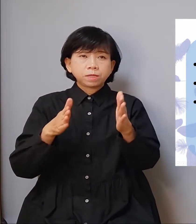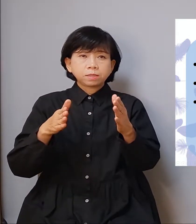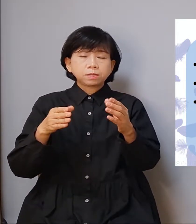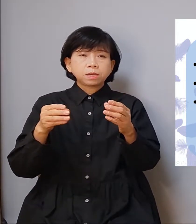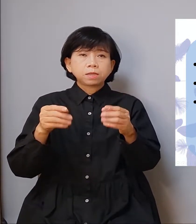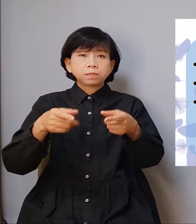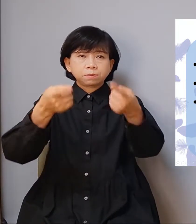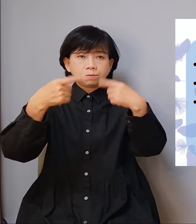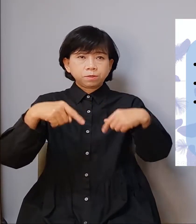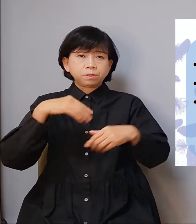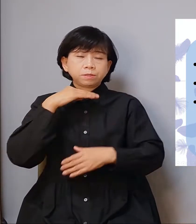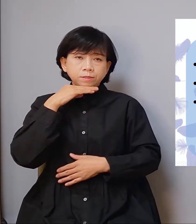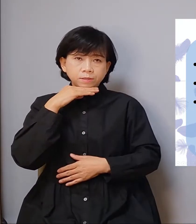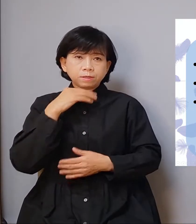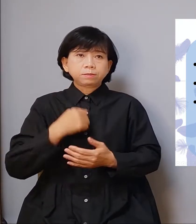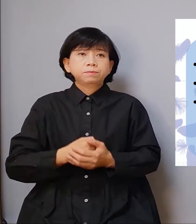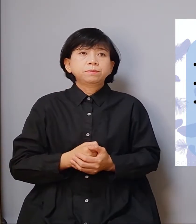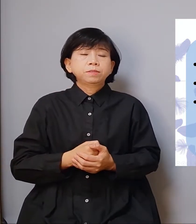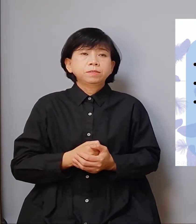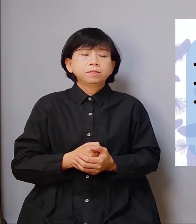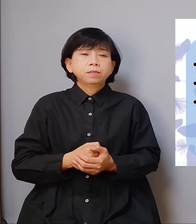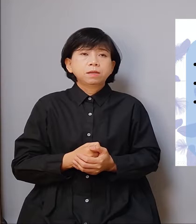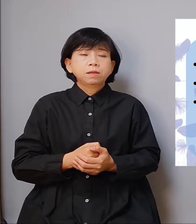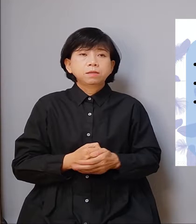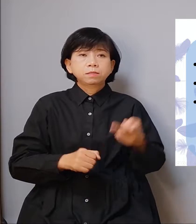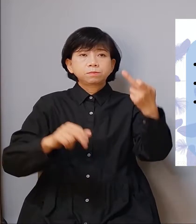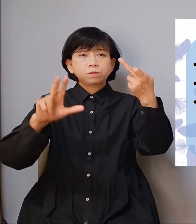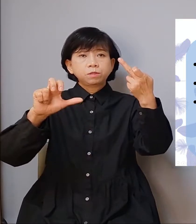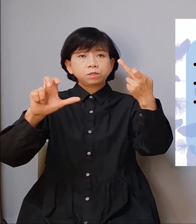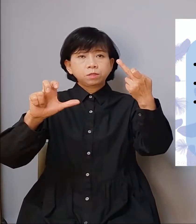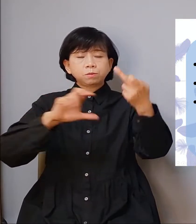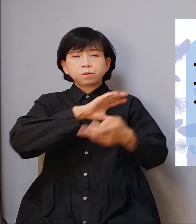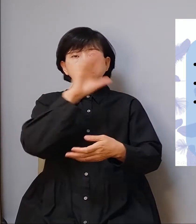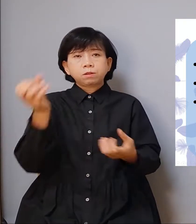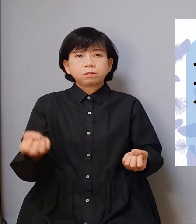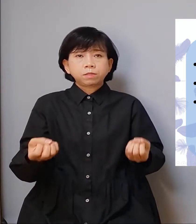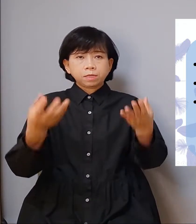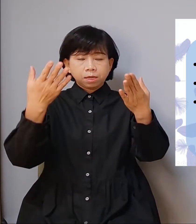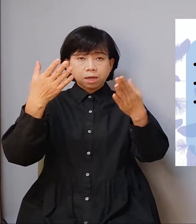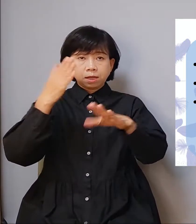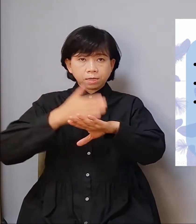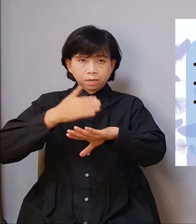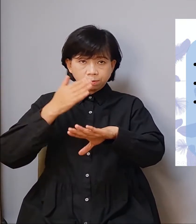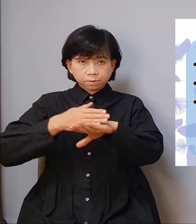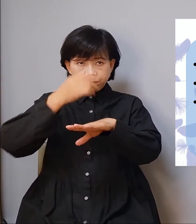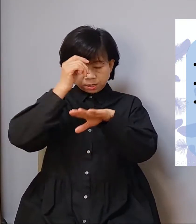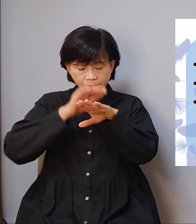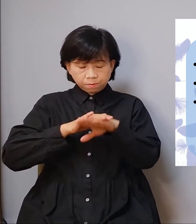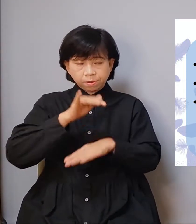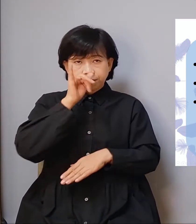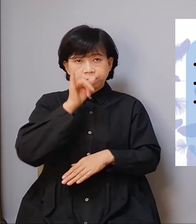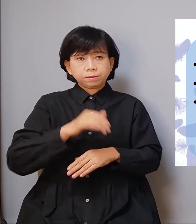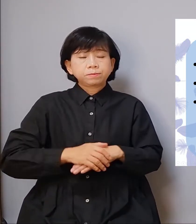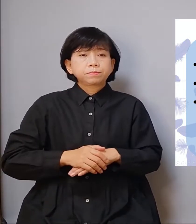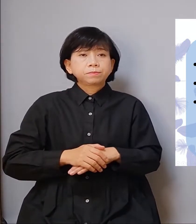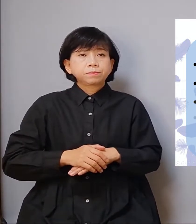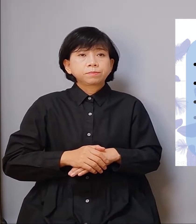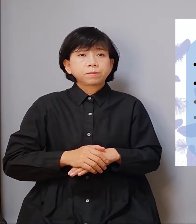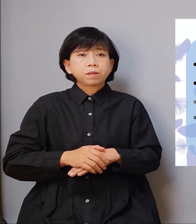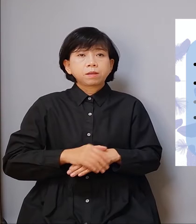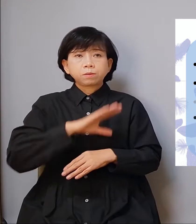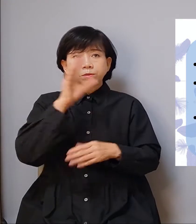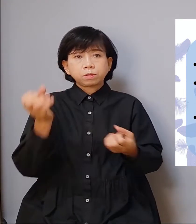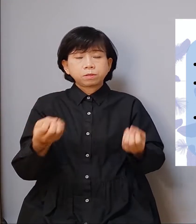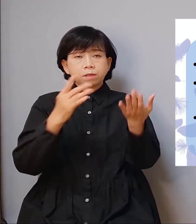어려운 이웃들을 돌아보기 원합니다. 25일 주일 성탄 감사 예배를 11시에 온 가족이 드립니다. 성탄 발표에